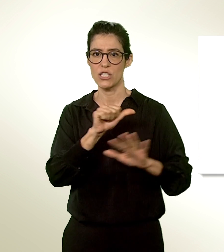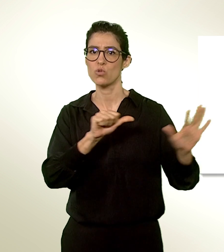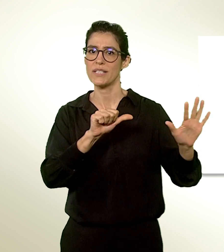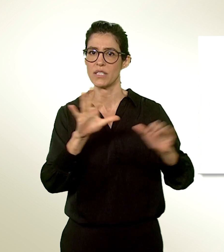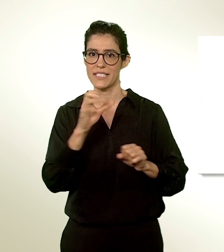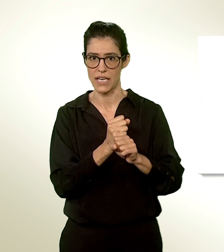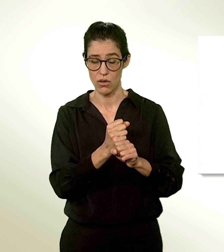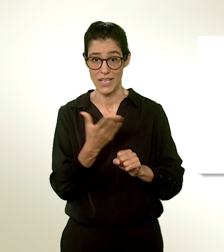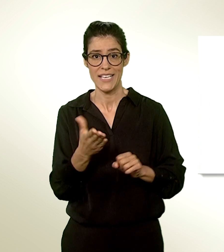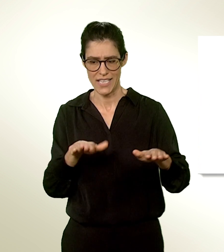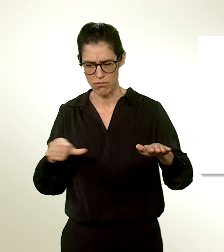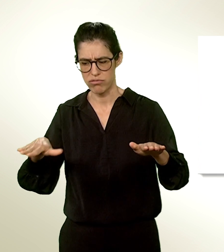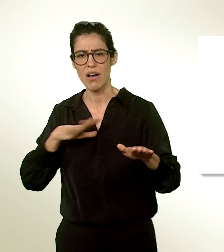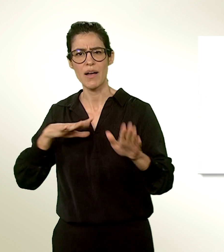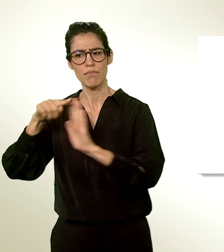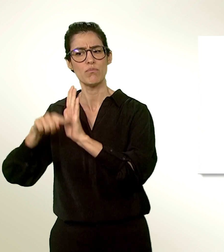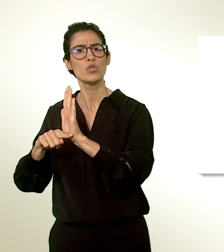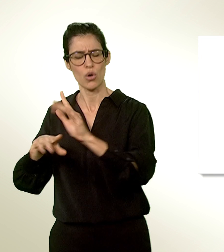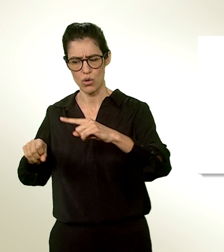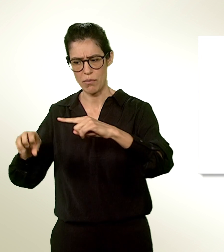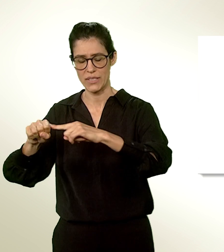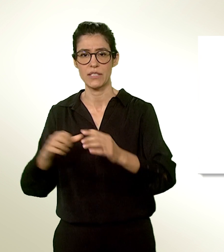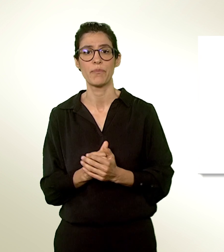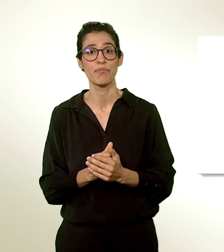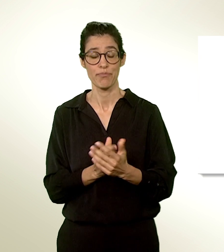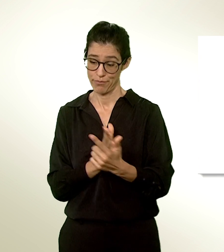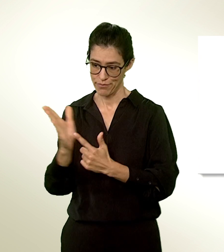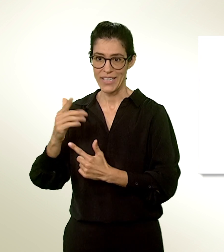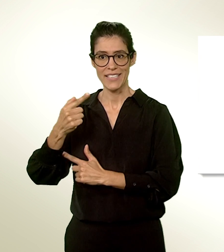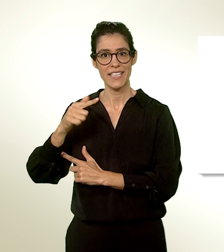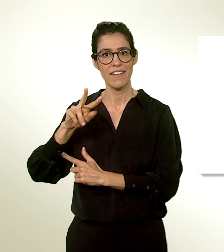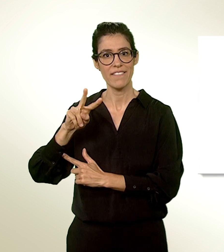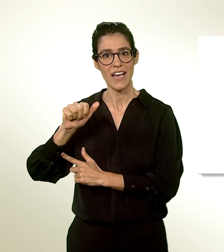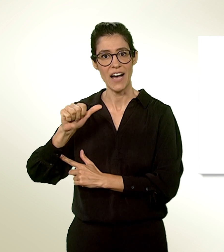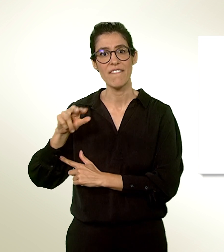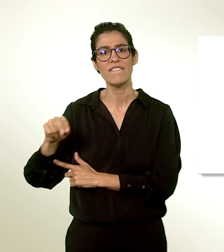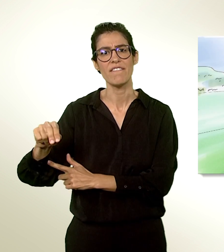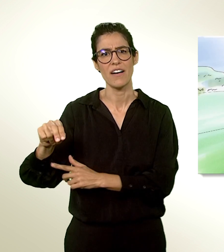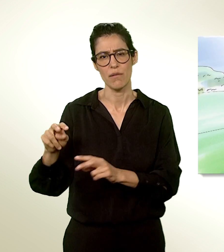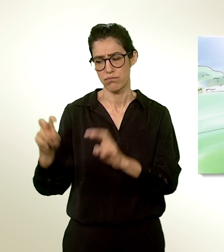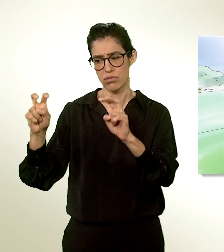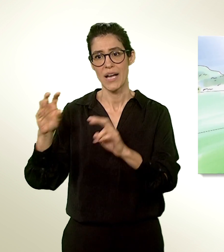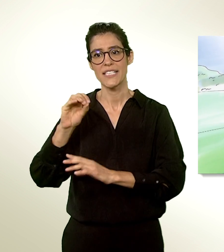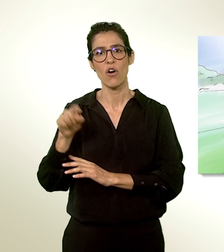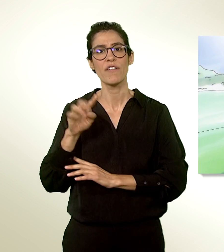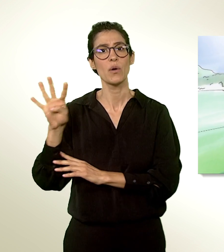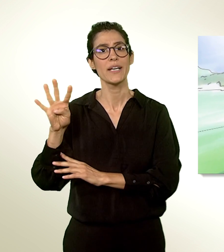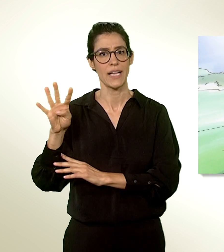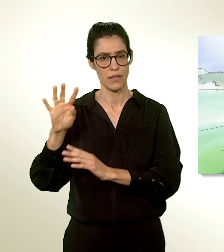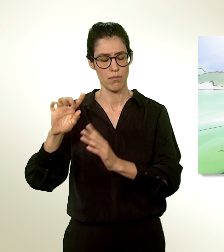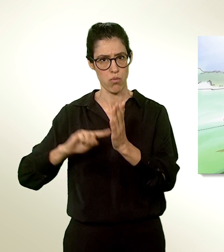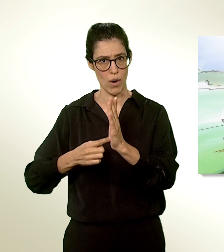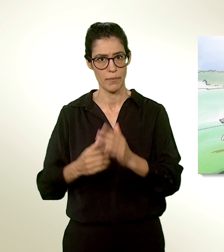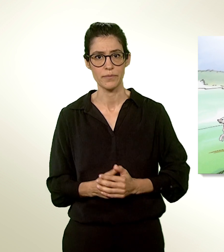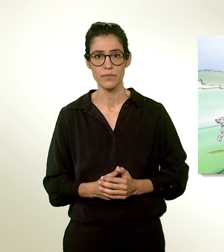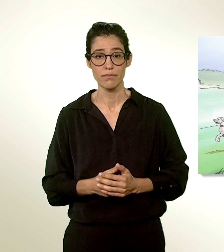de compensation. Par ailleurs, la TVA sera augmentée de 0,4 points. La réforme permettra en outre un